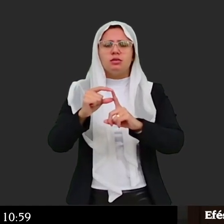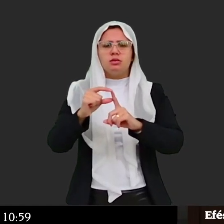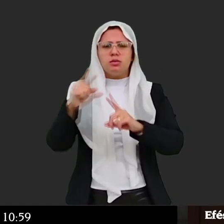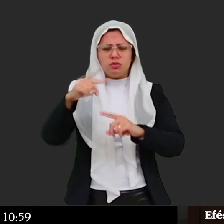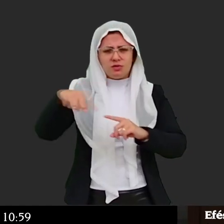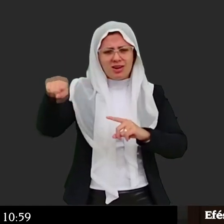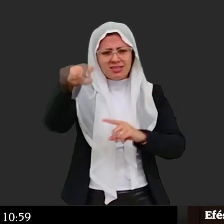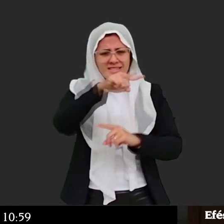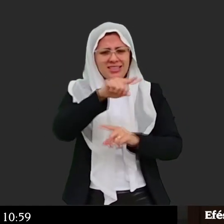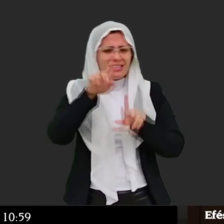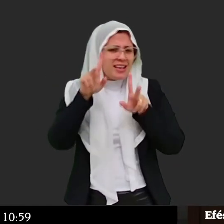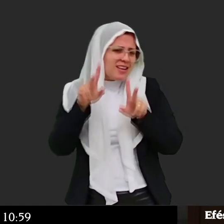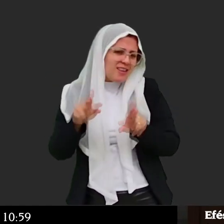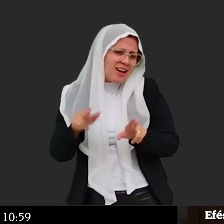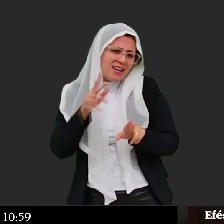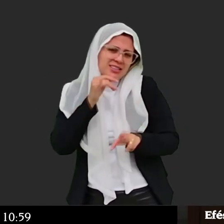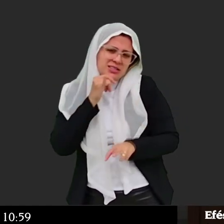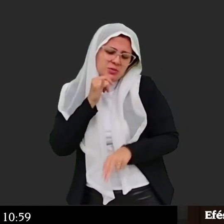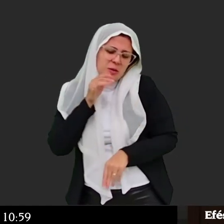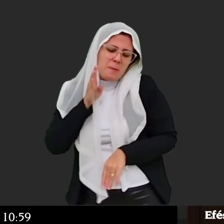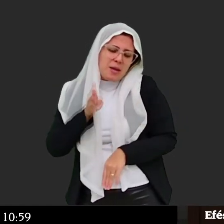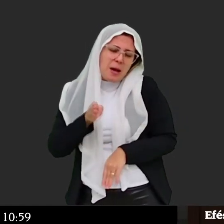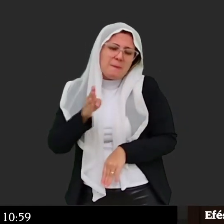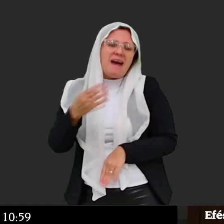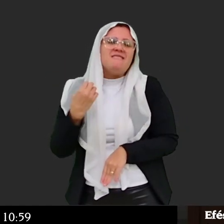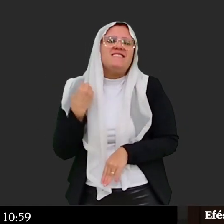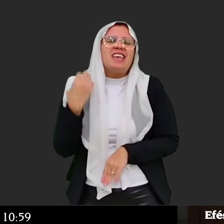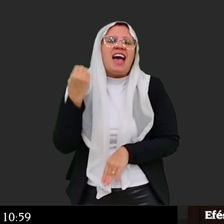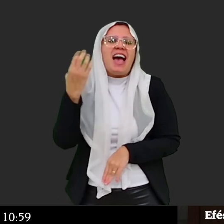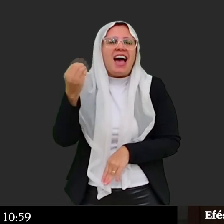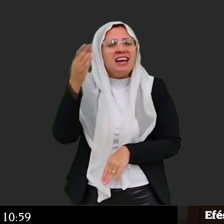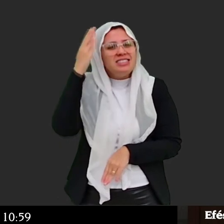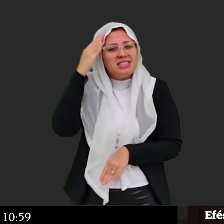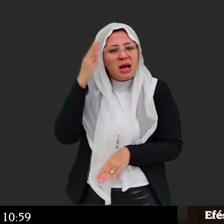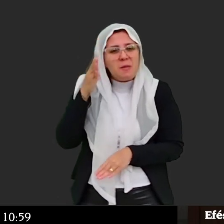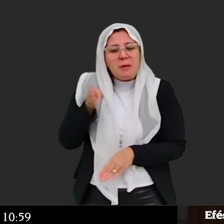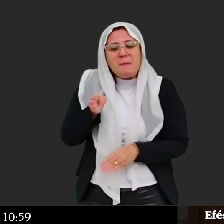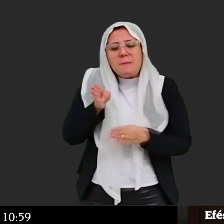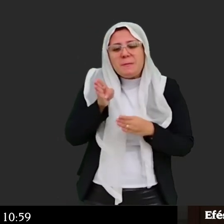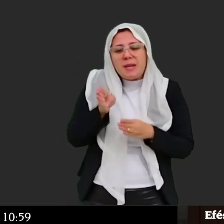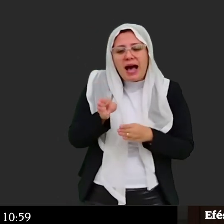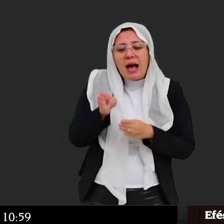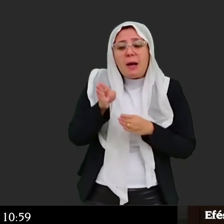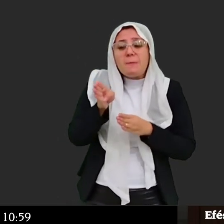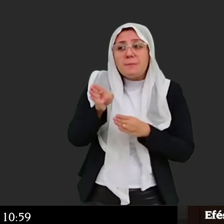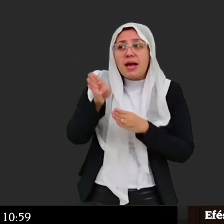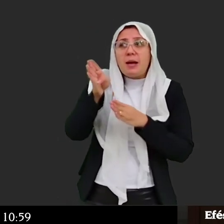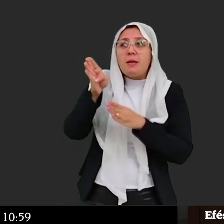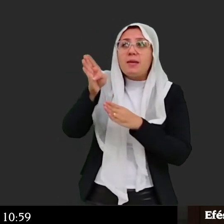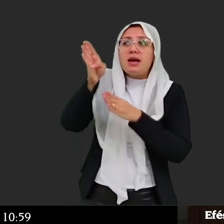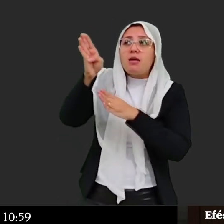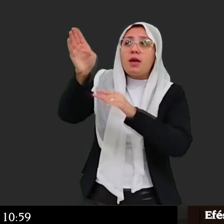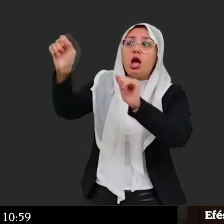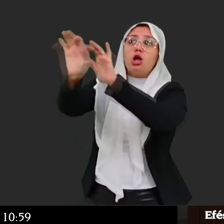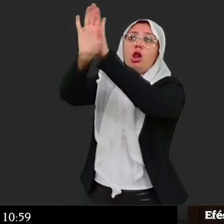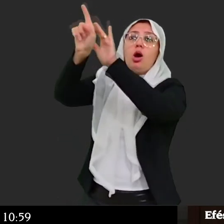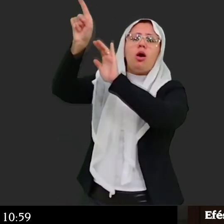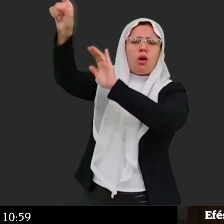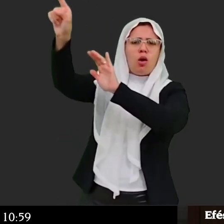estamos viajando com destino à glória eterna. Não demos lugar a